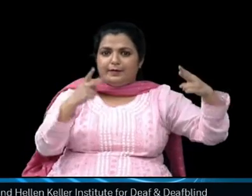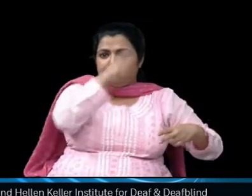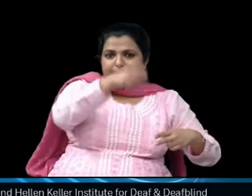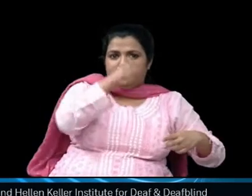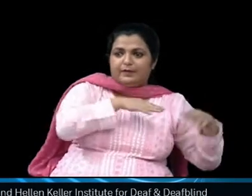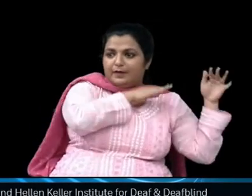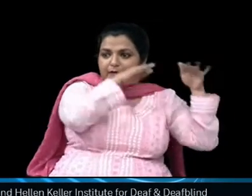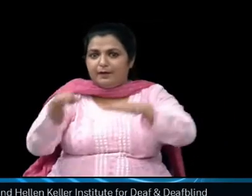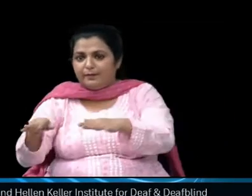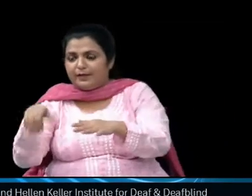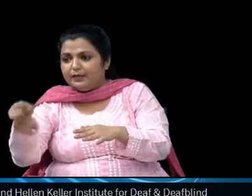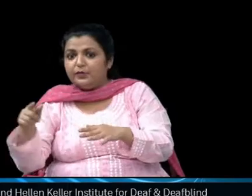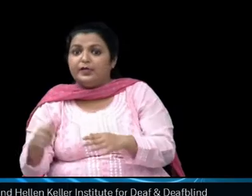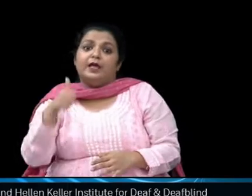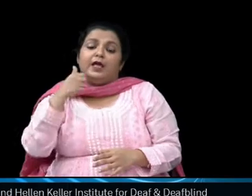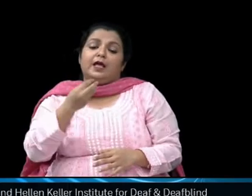आरा खड़ें